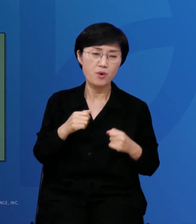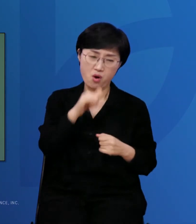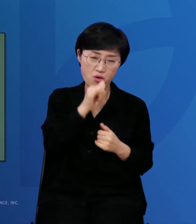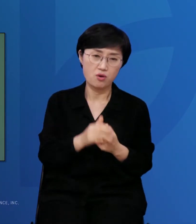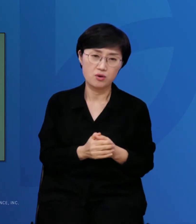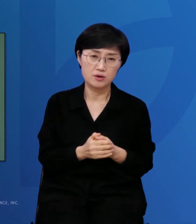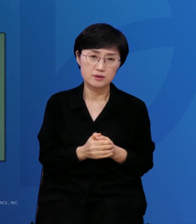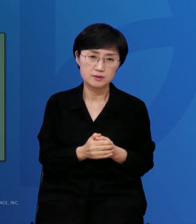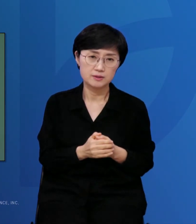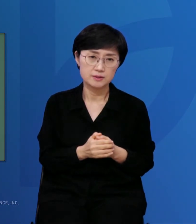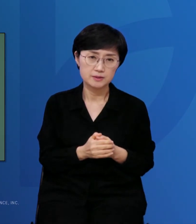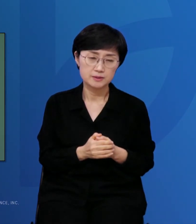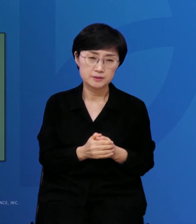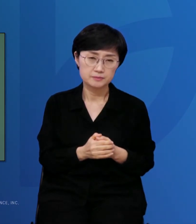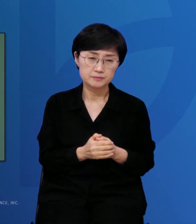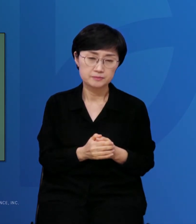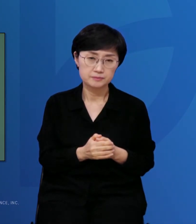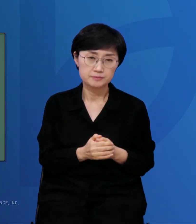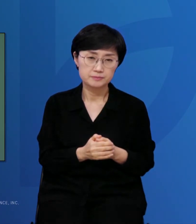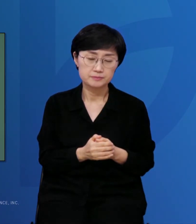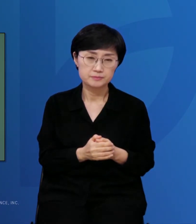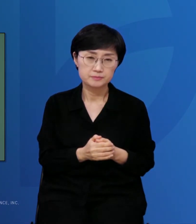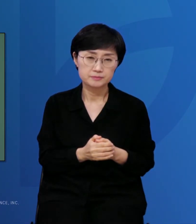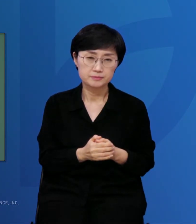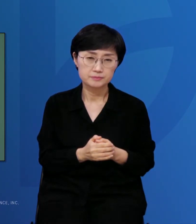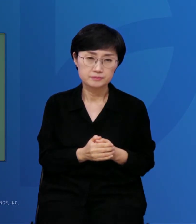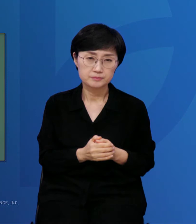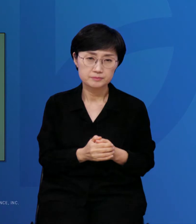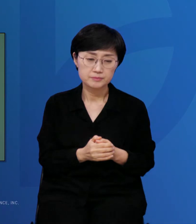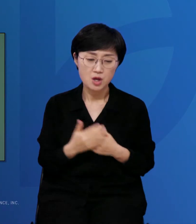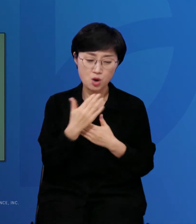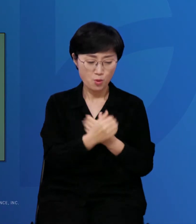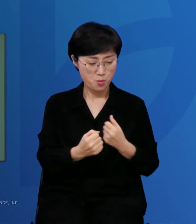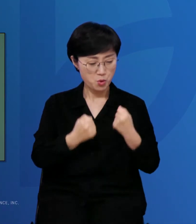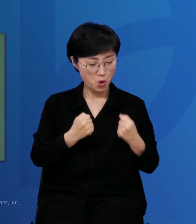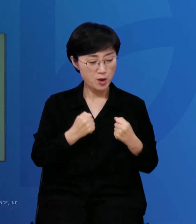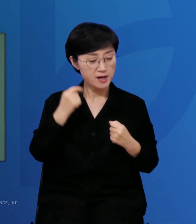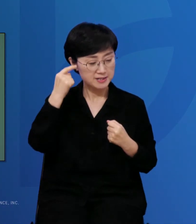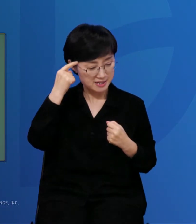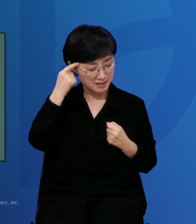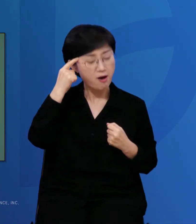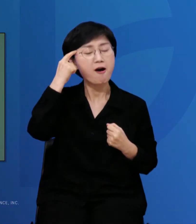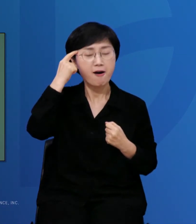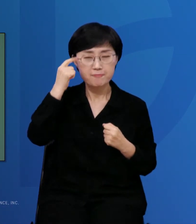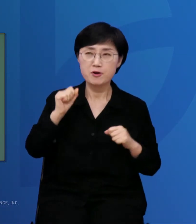예, 그걸 생각하면서 하게 되면 굉장히 편안하고 행복하게 됩니다.